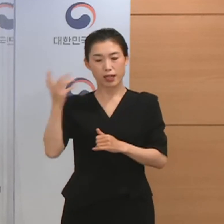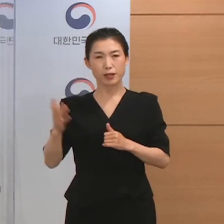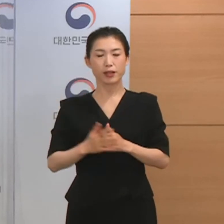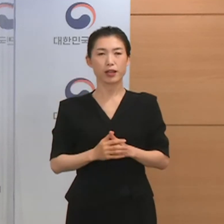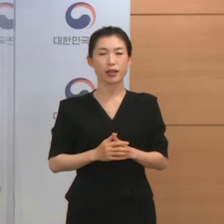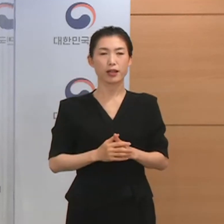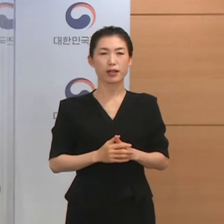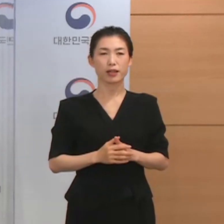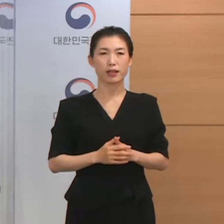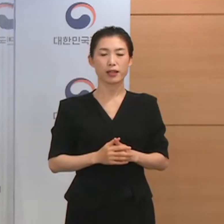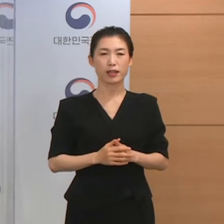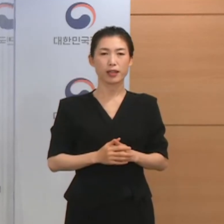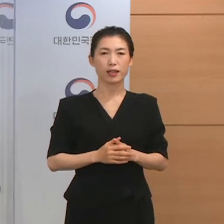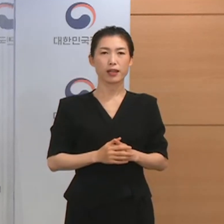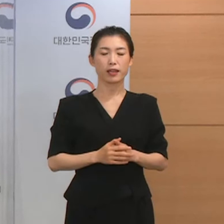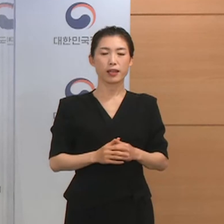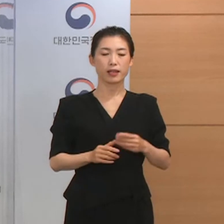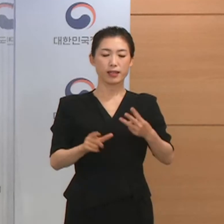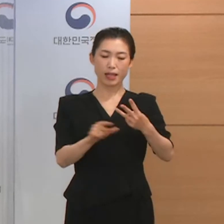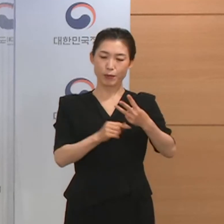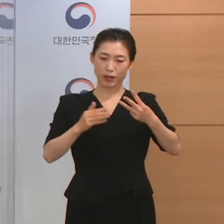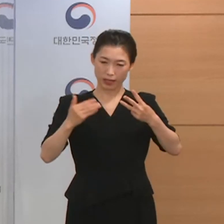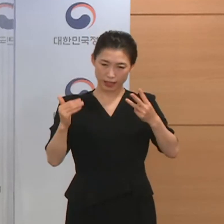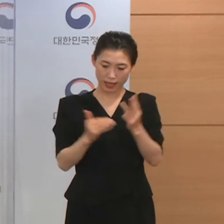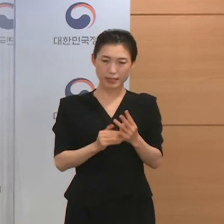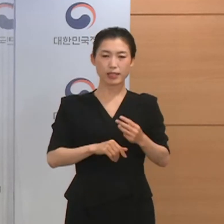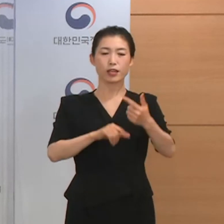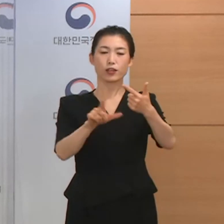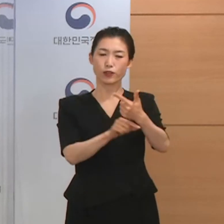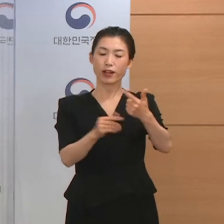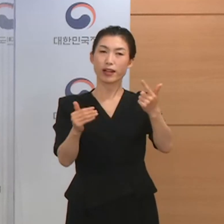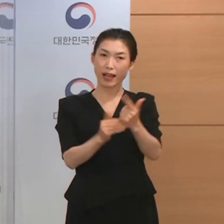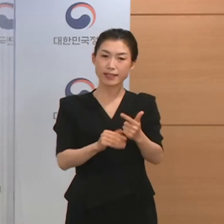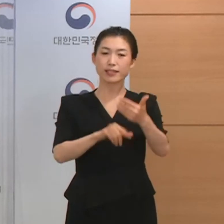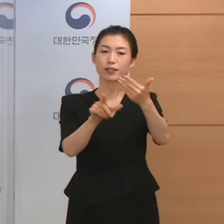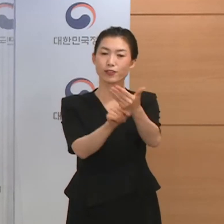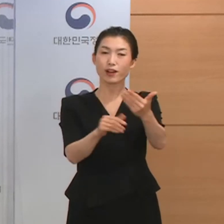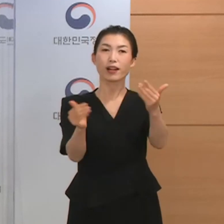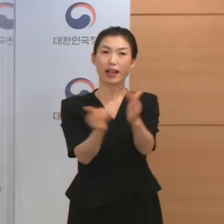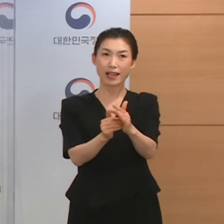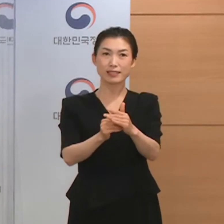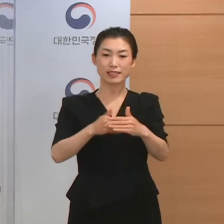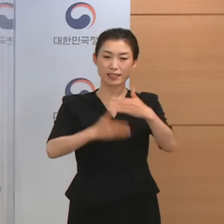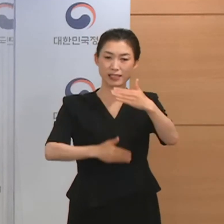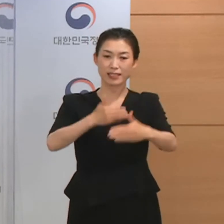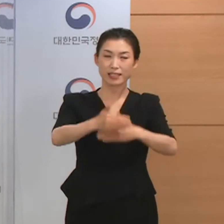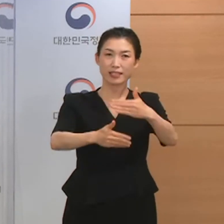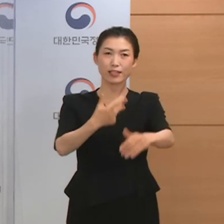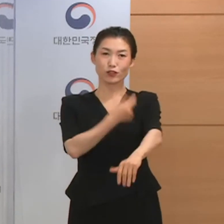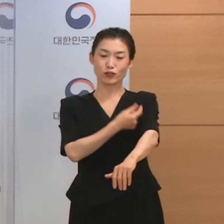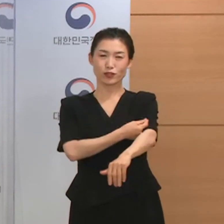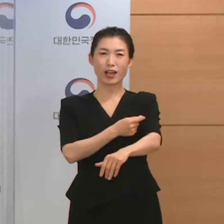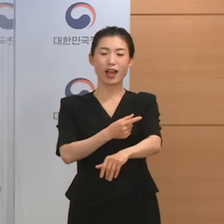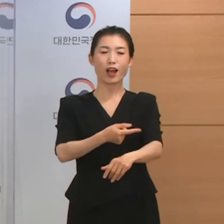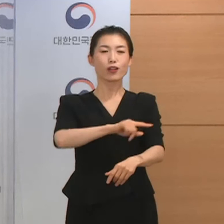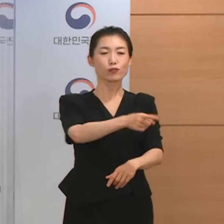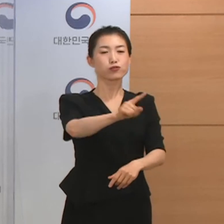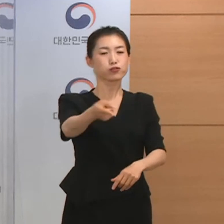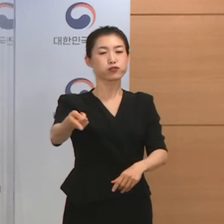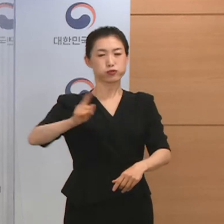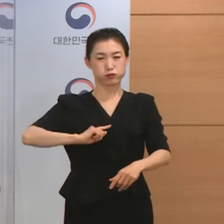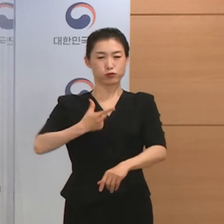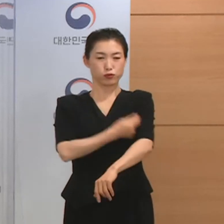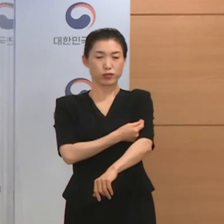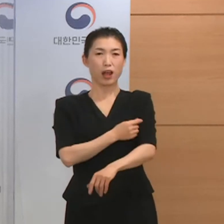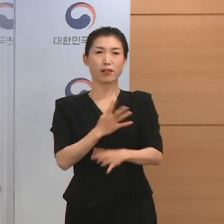대상자가 단계적으로 설정된 상황에서 후순위 대상자는 인센티브 혜택을 상대적으로 늦게 누리게 되어